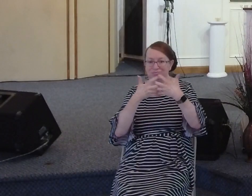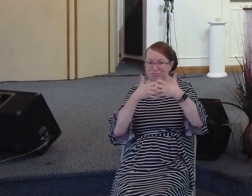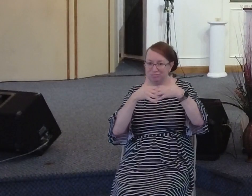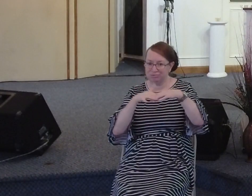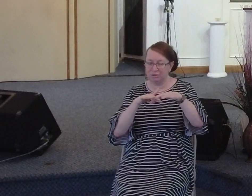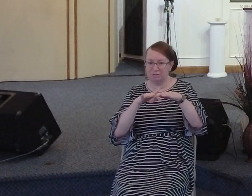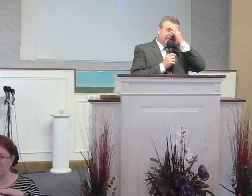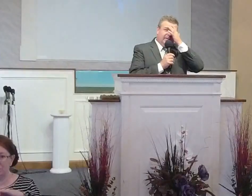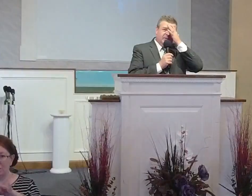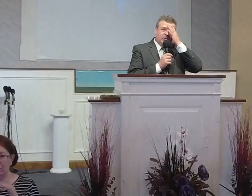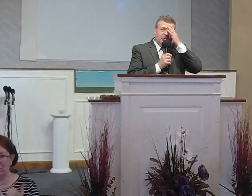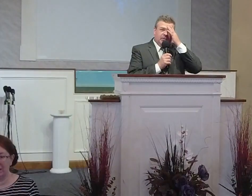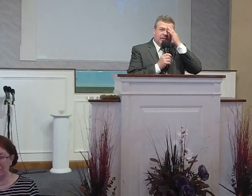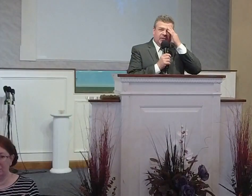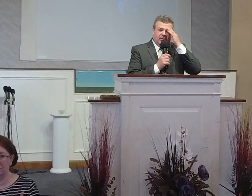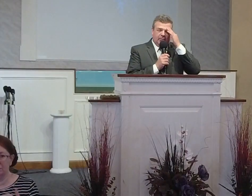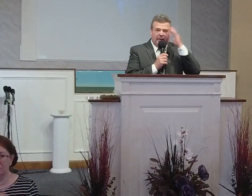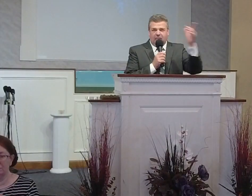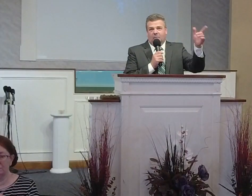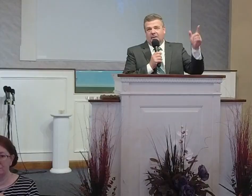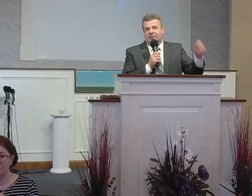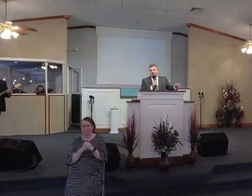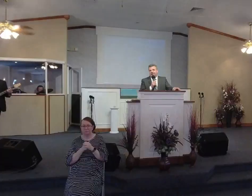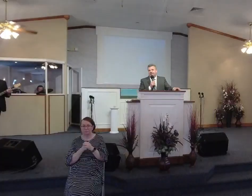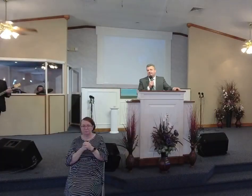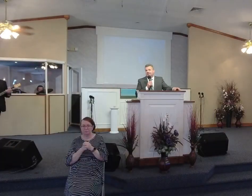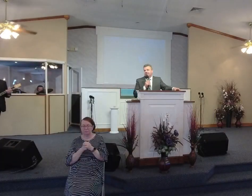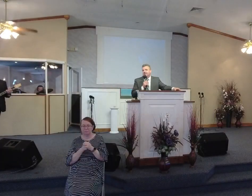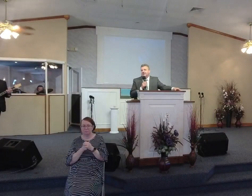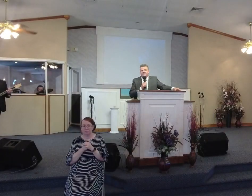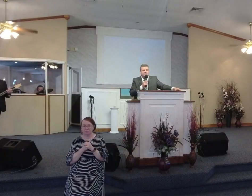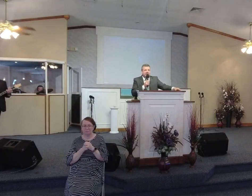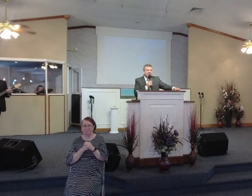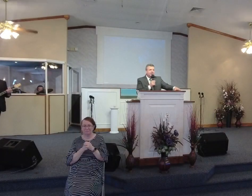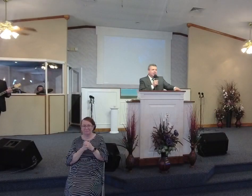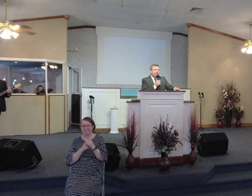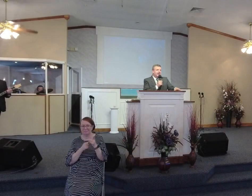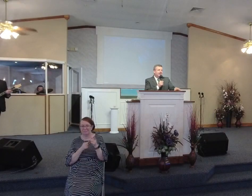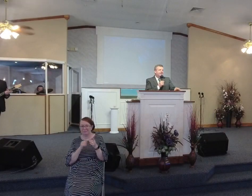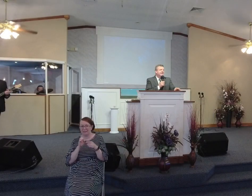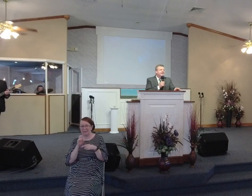ya está funcionando. Las paredes se están levantando.